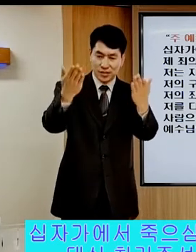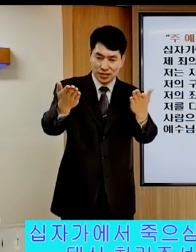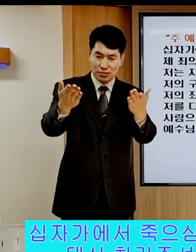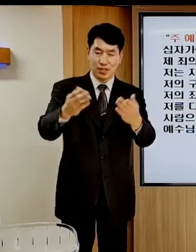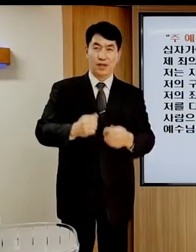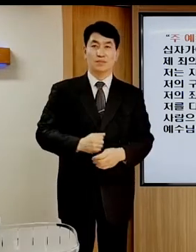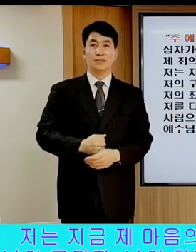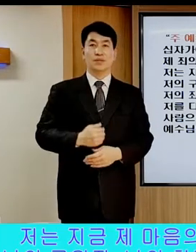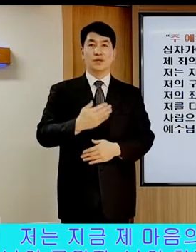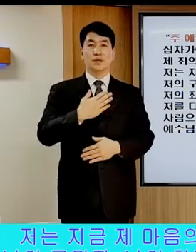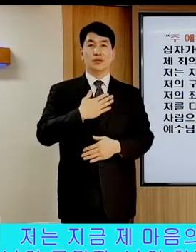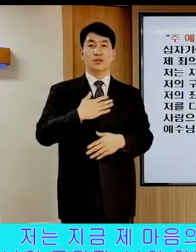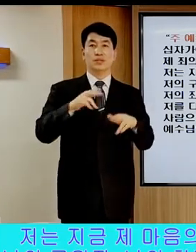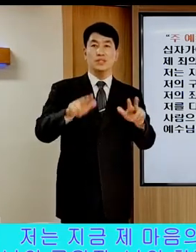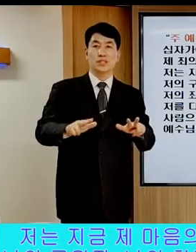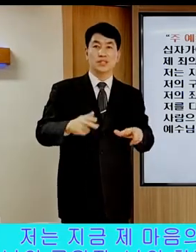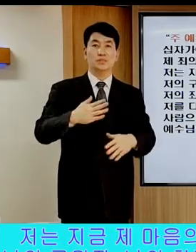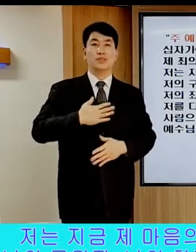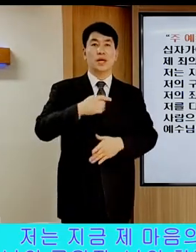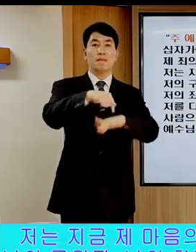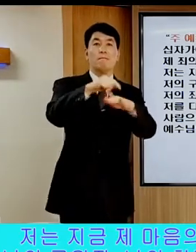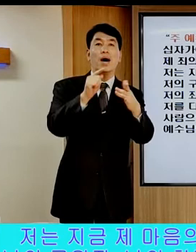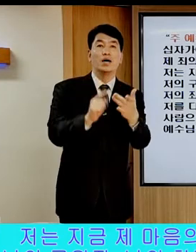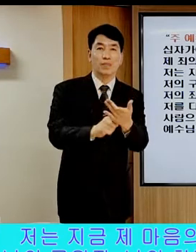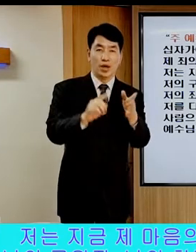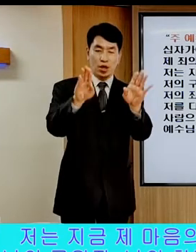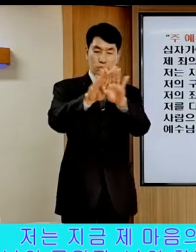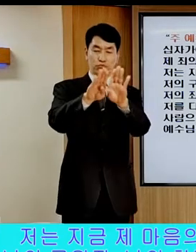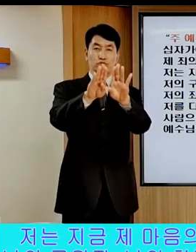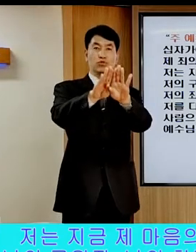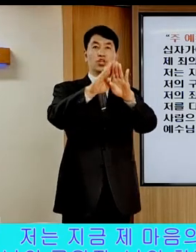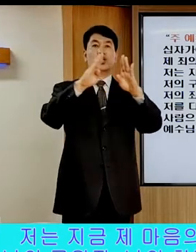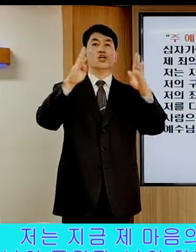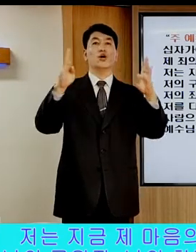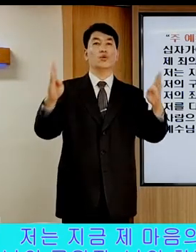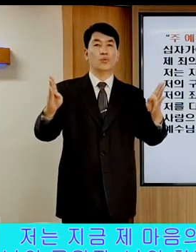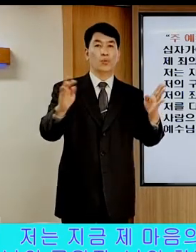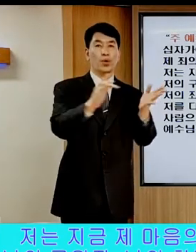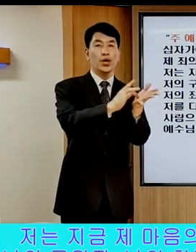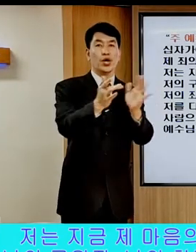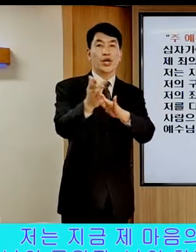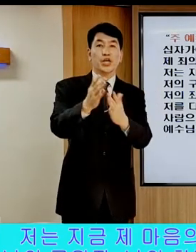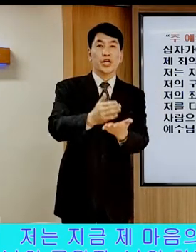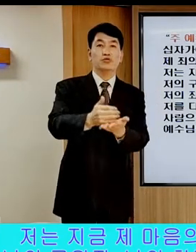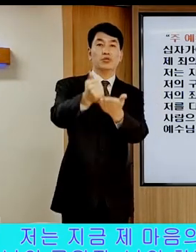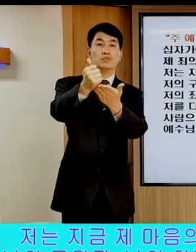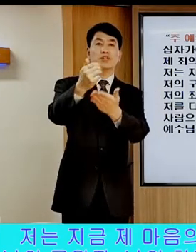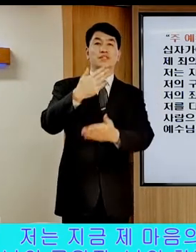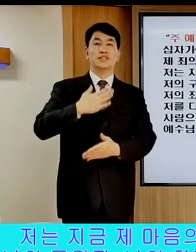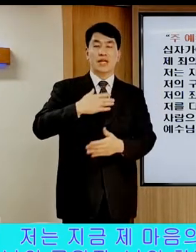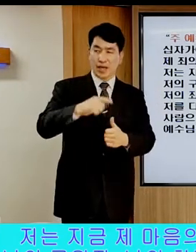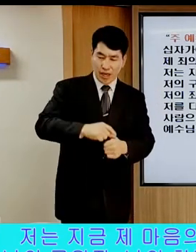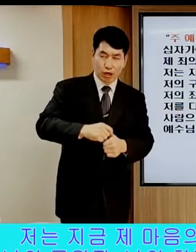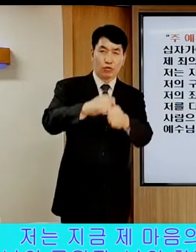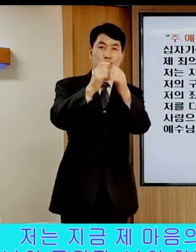감사드립니다. 저는 지금 제 마음의 문을 열고 예수님을 나의